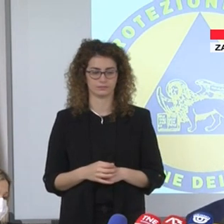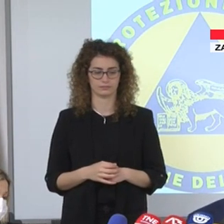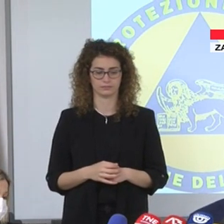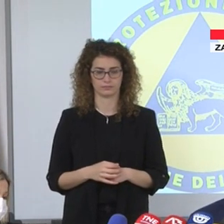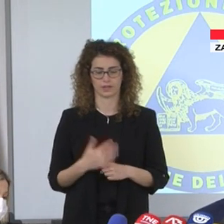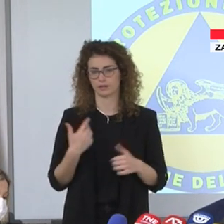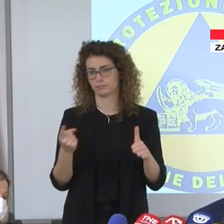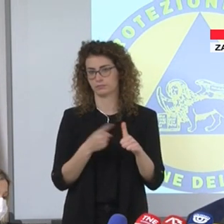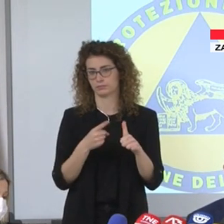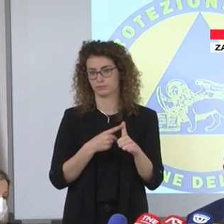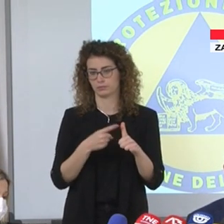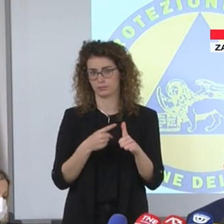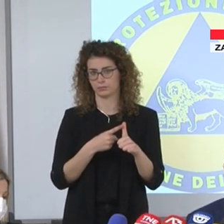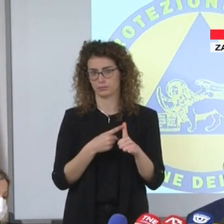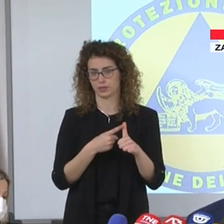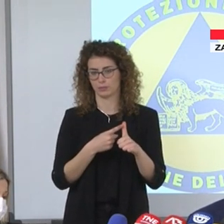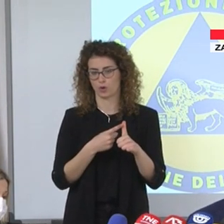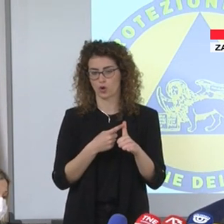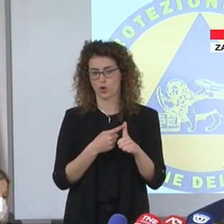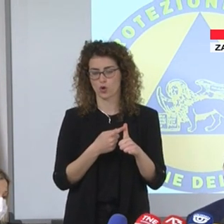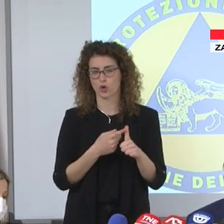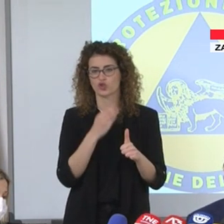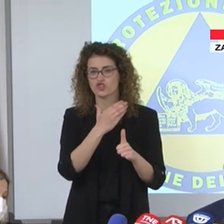Prima roba, nessuno vuole censurare alcuno.